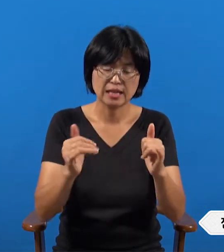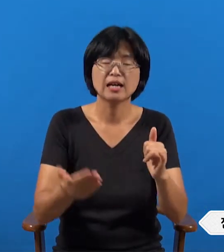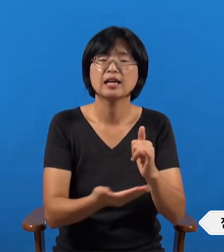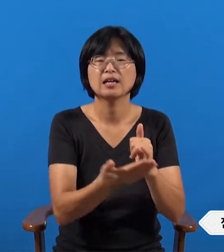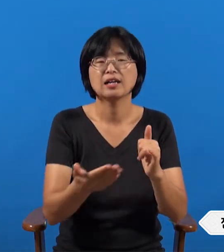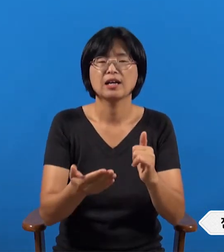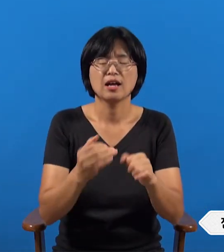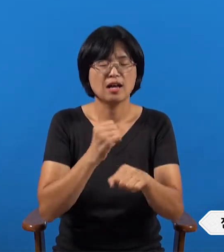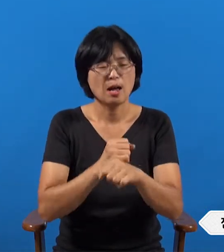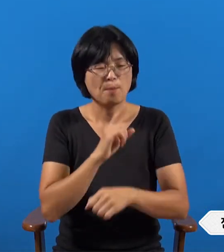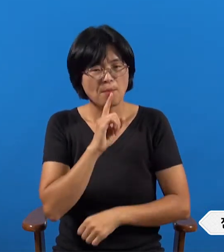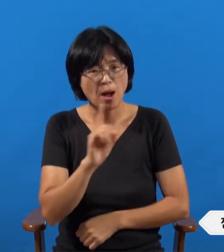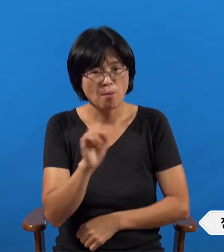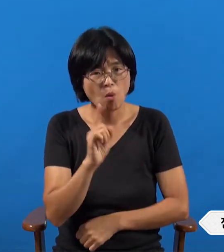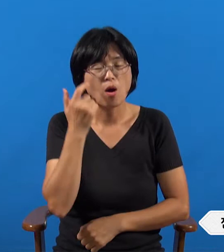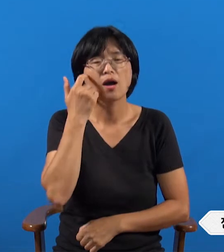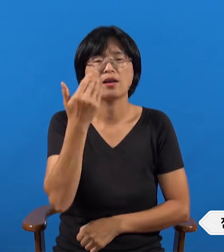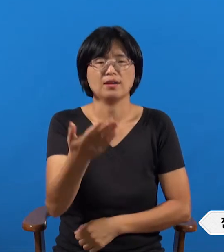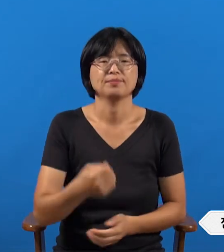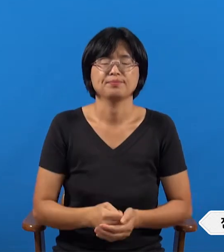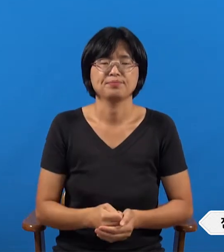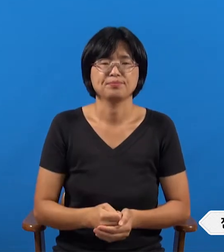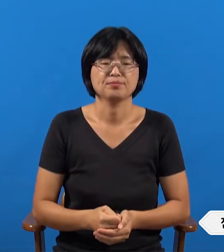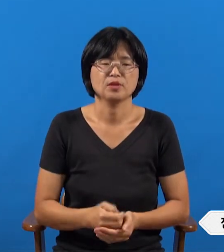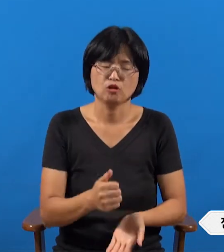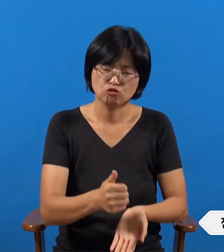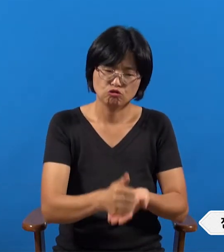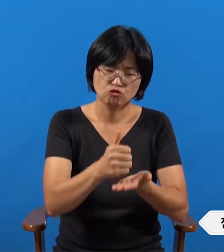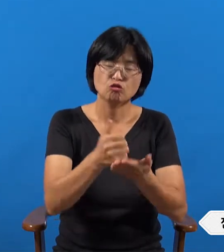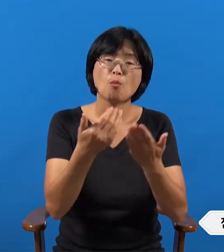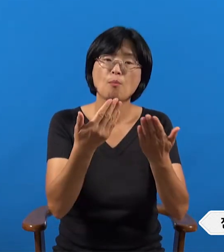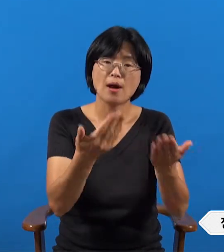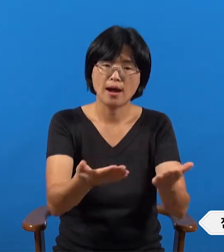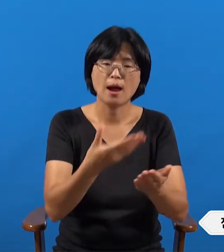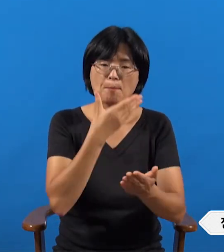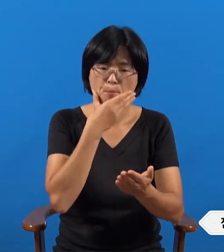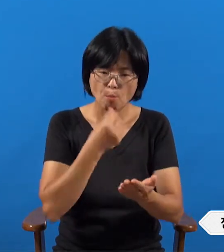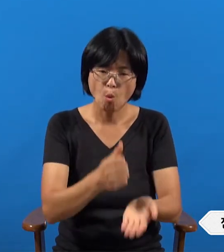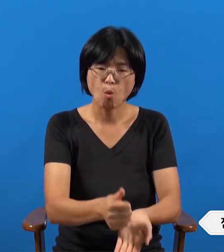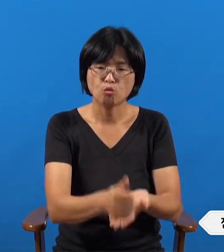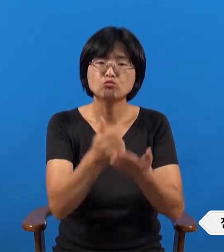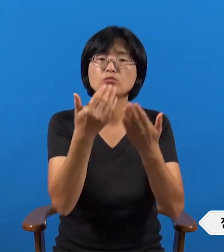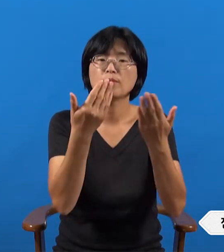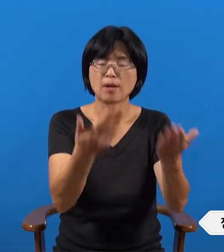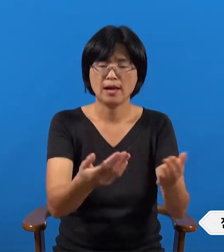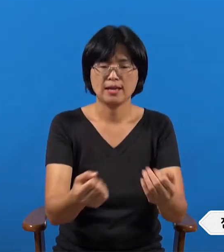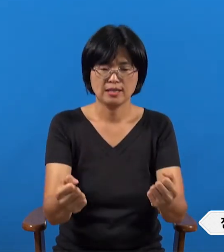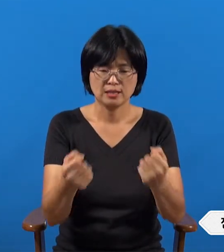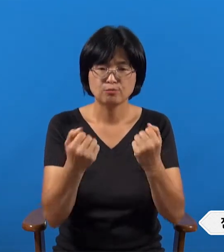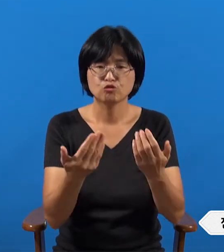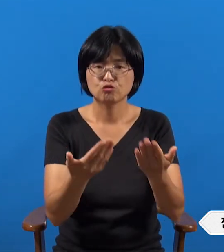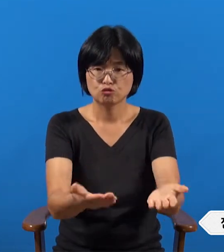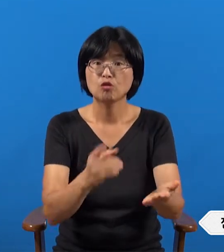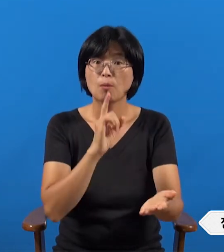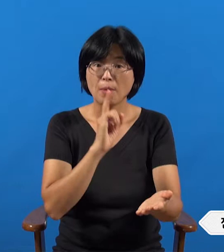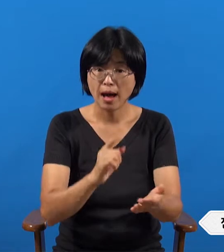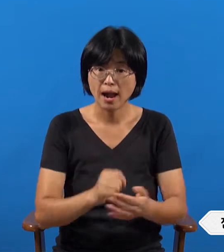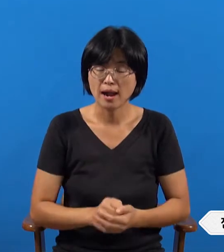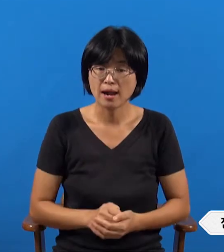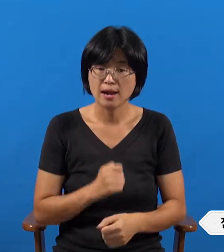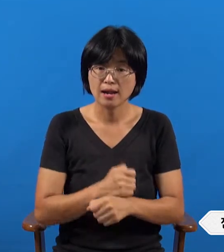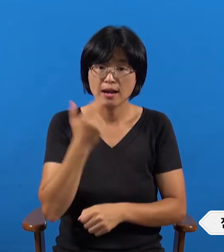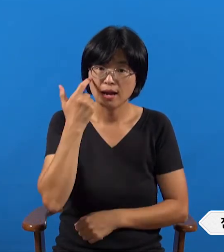향해서 어떤 말을 하고 있습니까? 세워주는 말, 축복하는 말, 칭찬하는 말, 그들에게 힘이 되는 말을